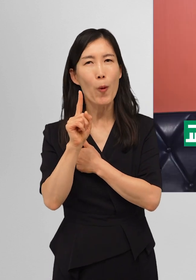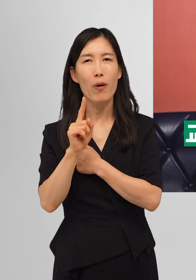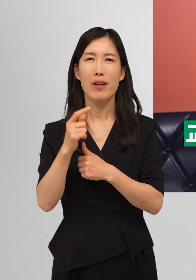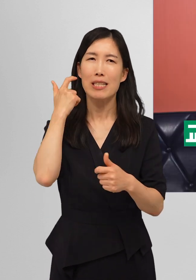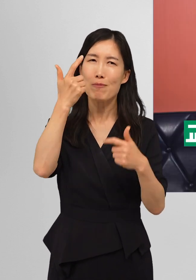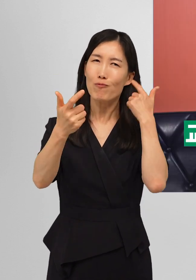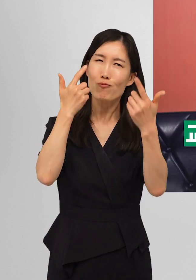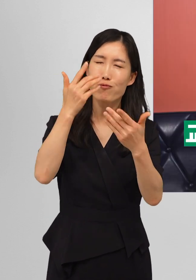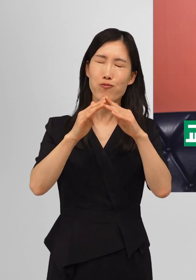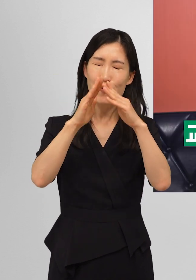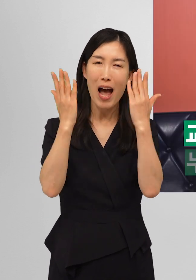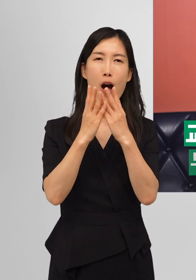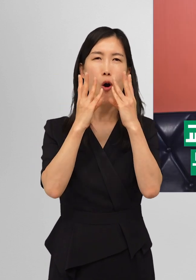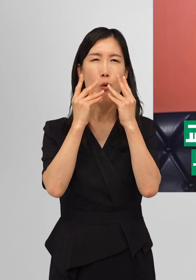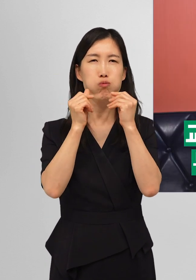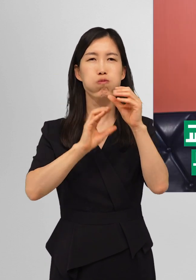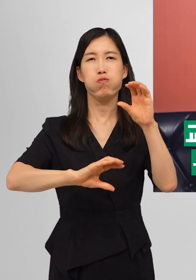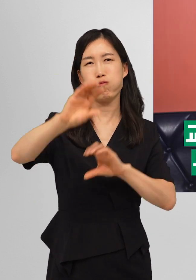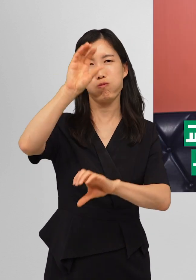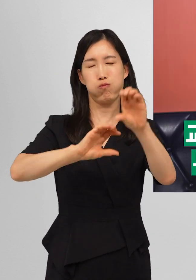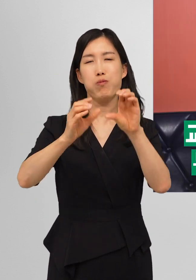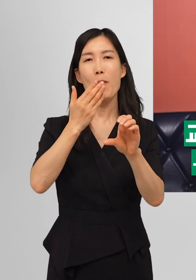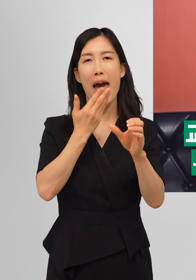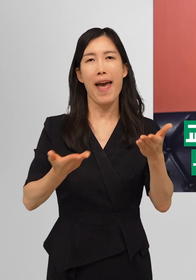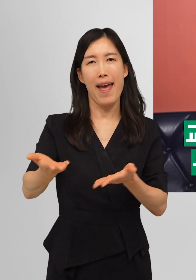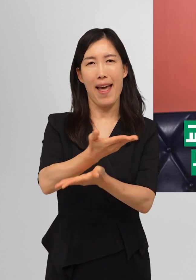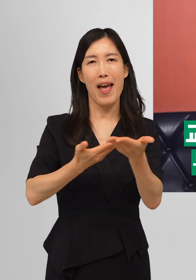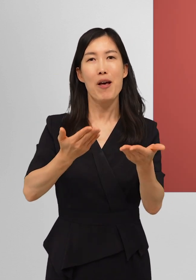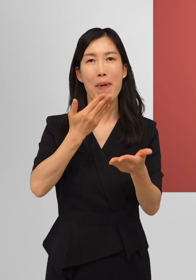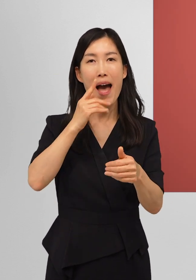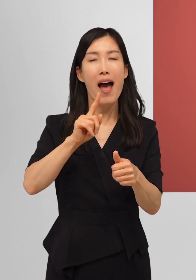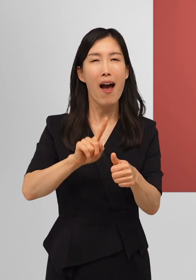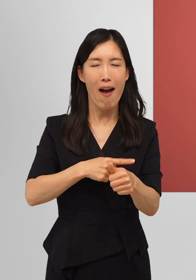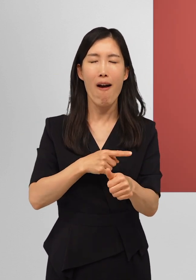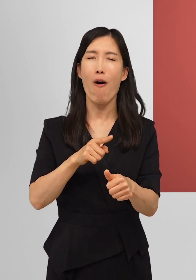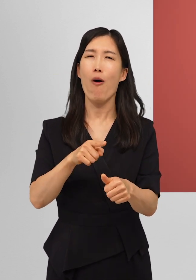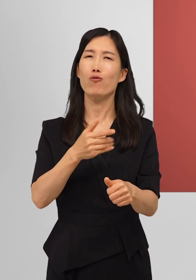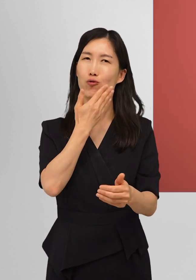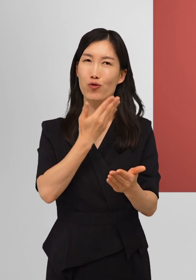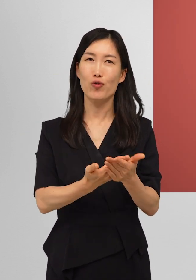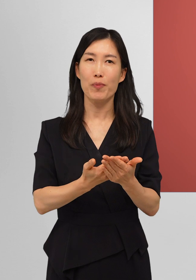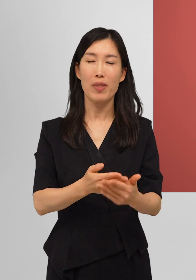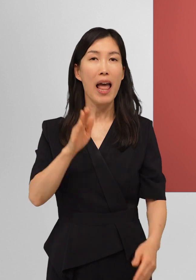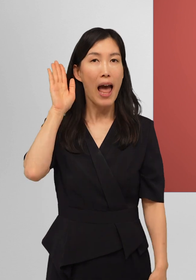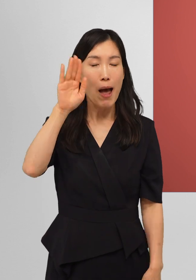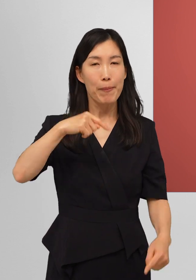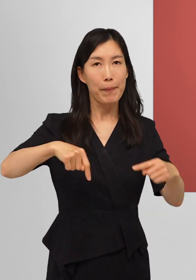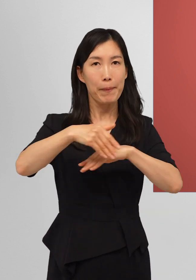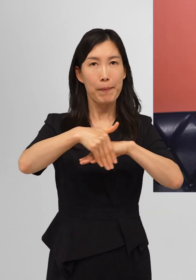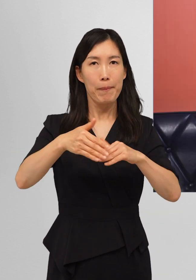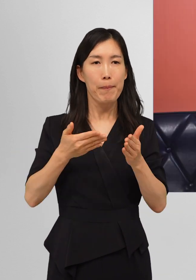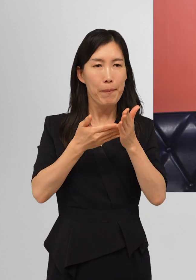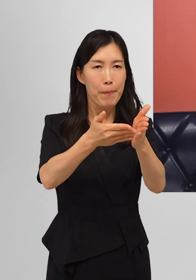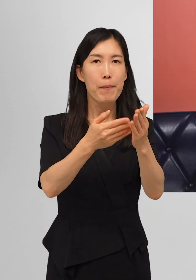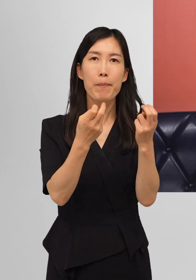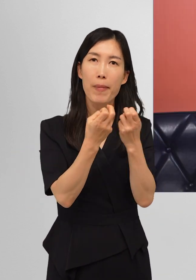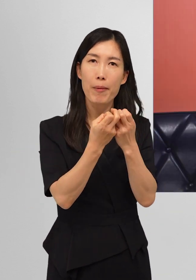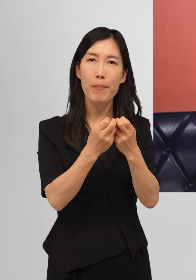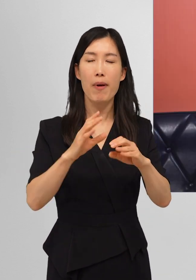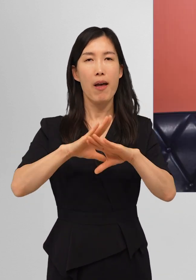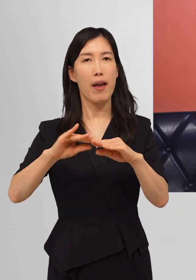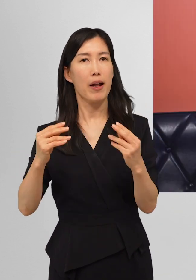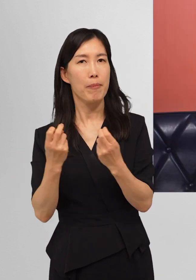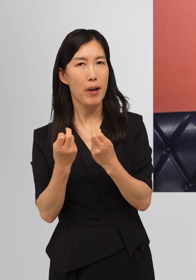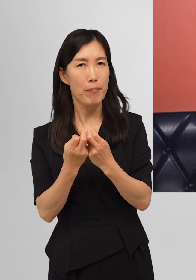함께 논할 수 있는 공간이라는 점에 있어서 저는 굉장히 의미 있다고 생각을 하고요. 더 좋은 정책을 어떻게 제안할 것인가, 답을 찾아갈